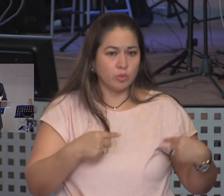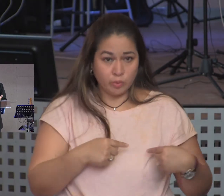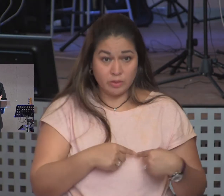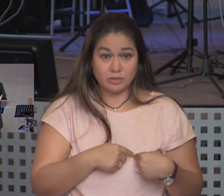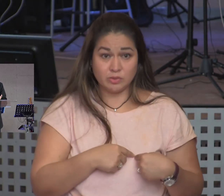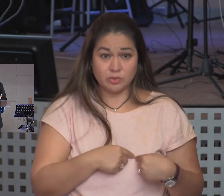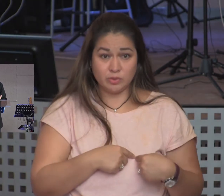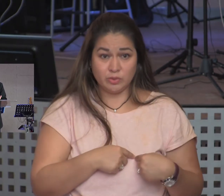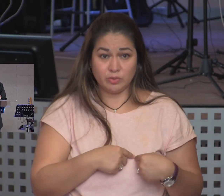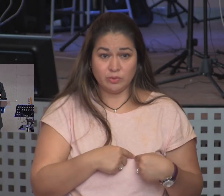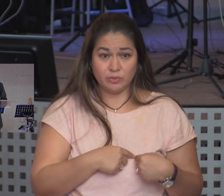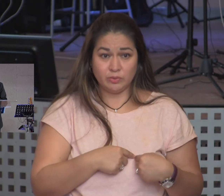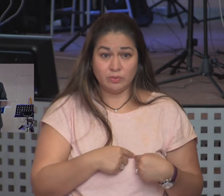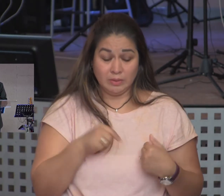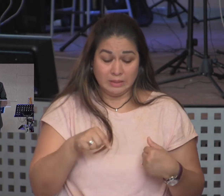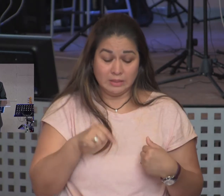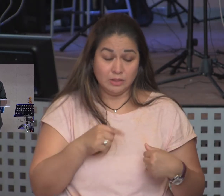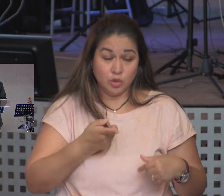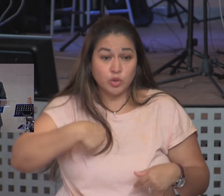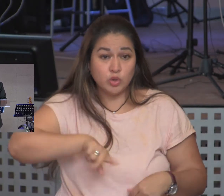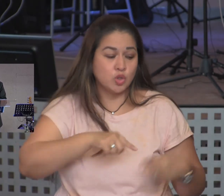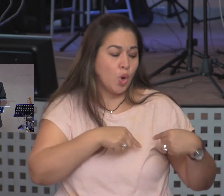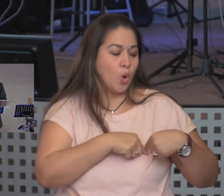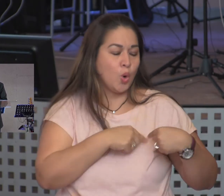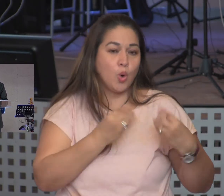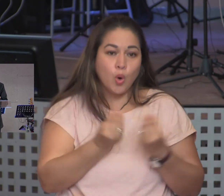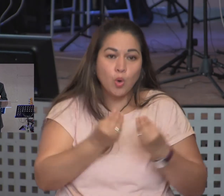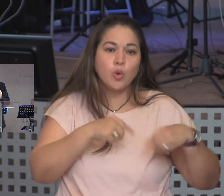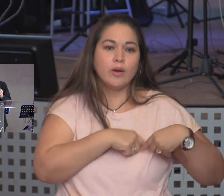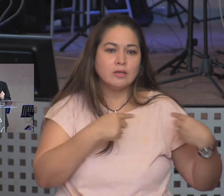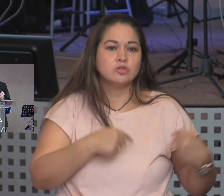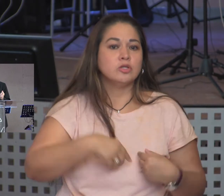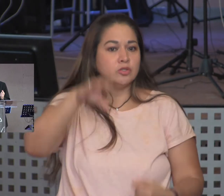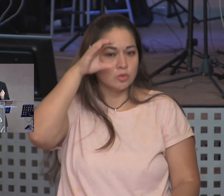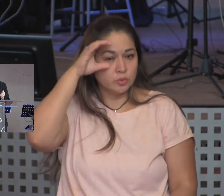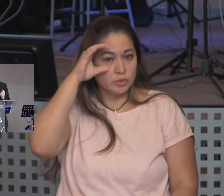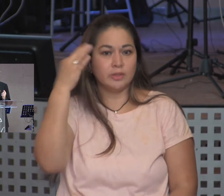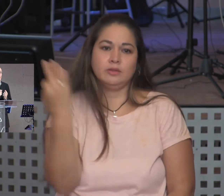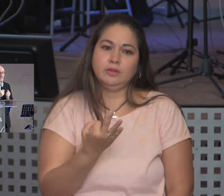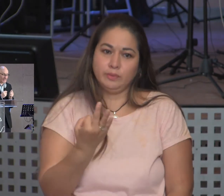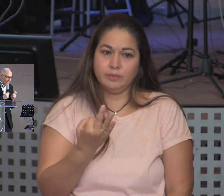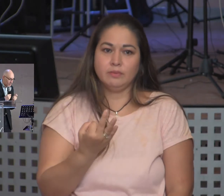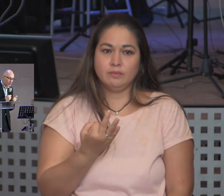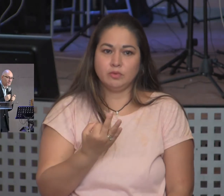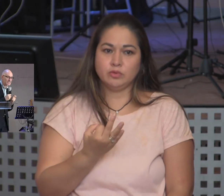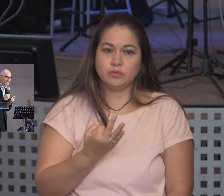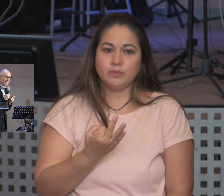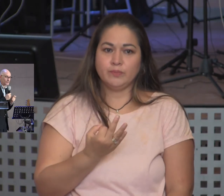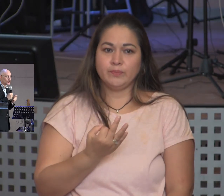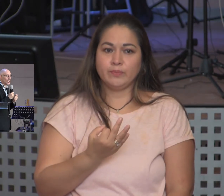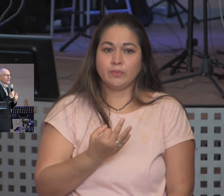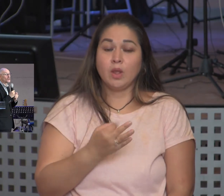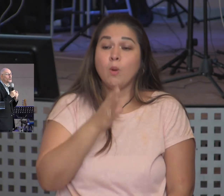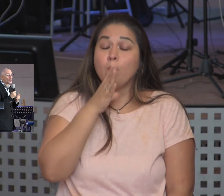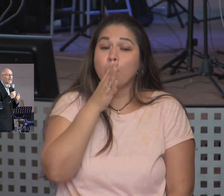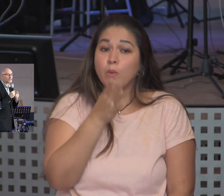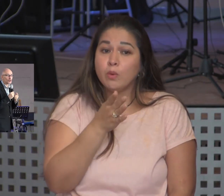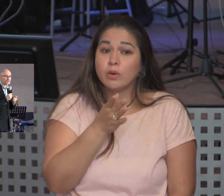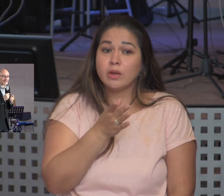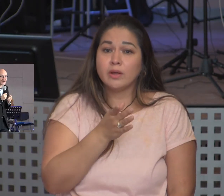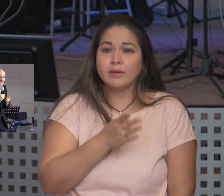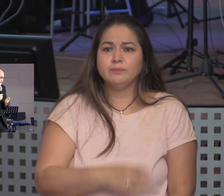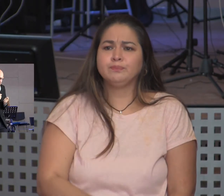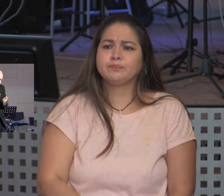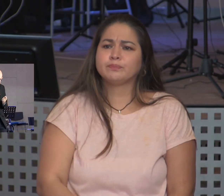el corazón son misterios. Lo que el corazón oye son misterios, no las